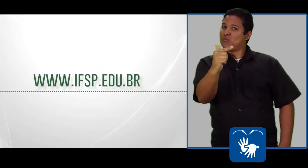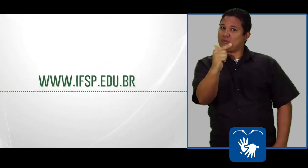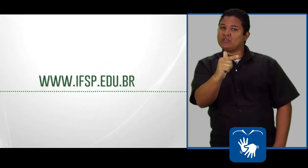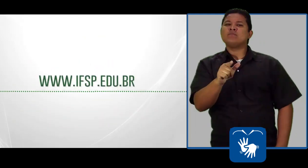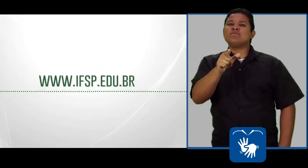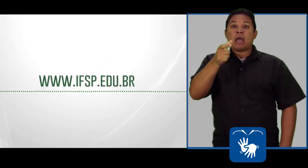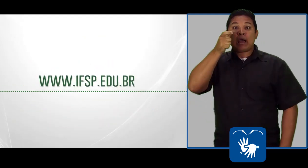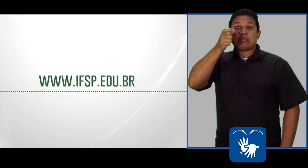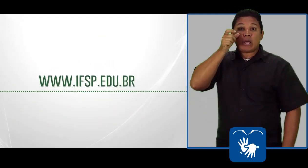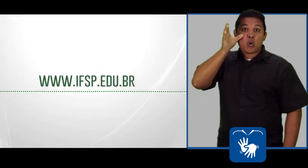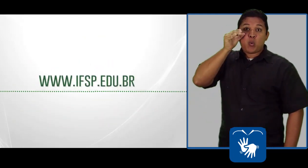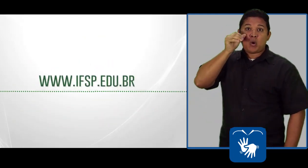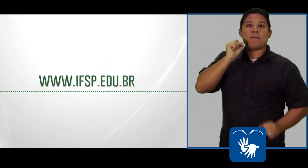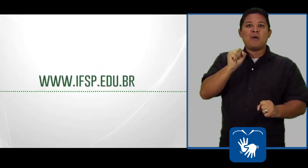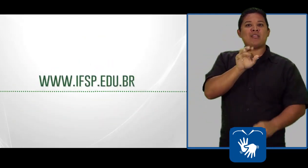mais informações, acesse